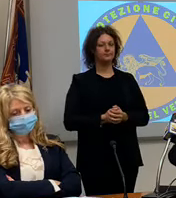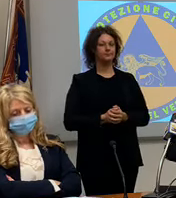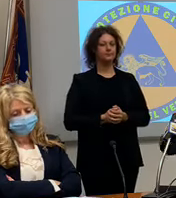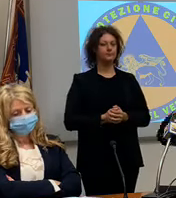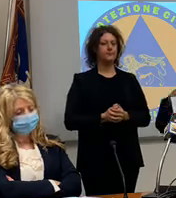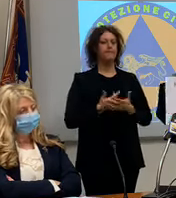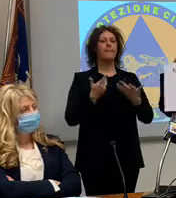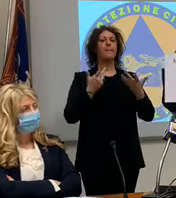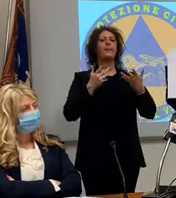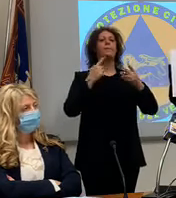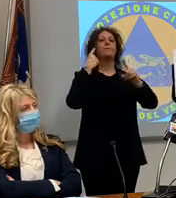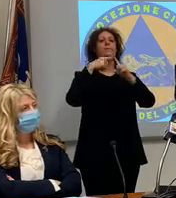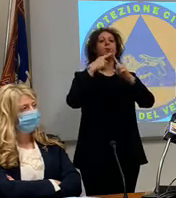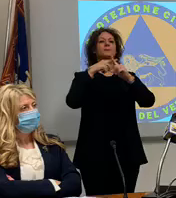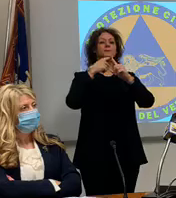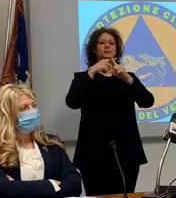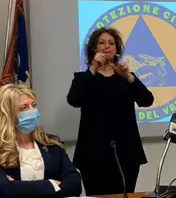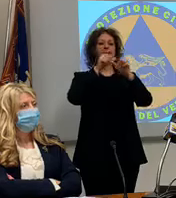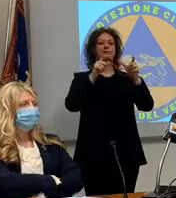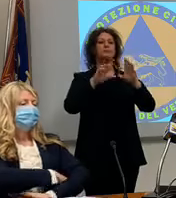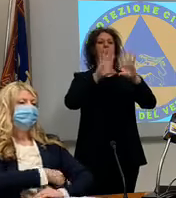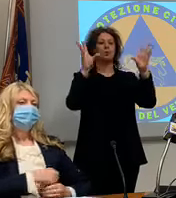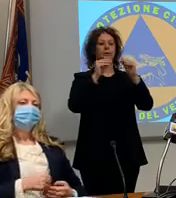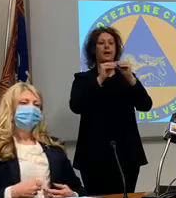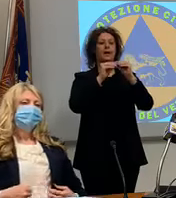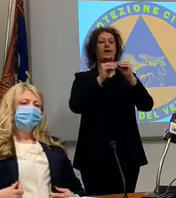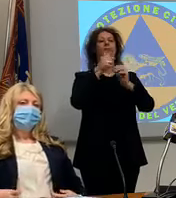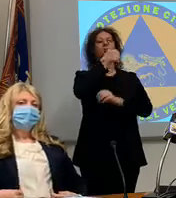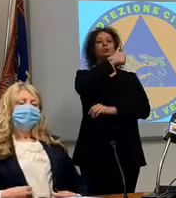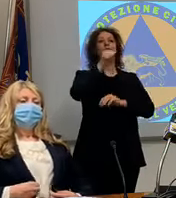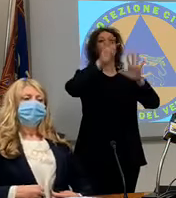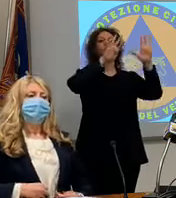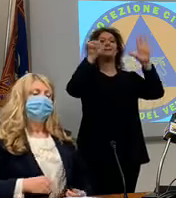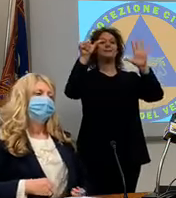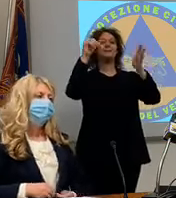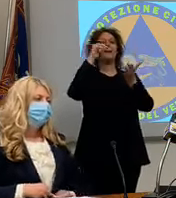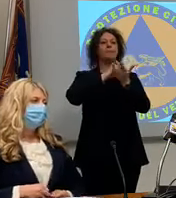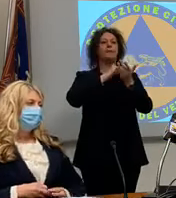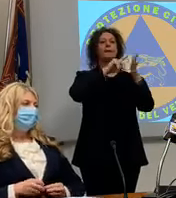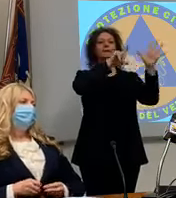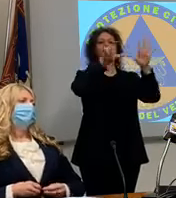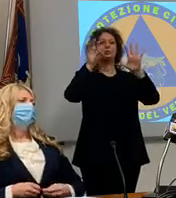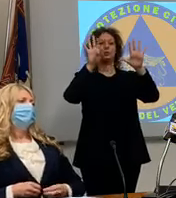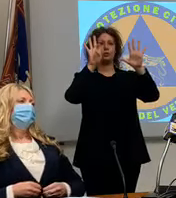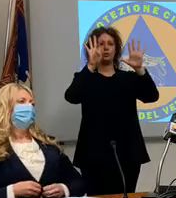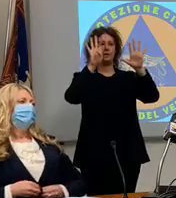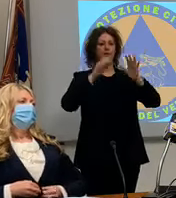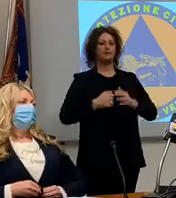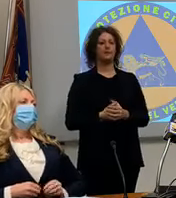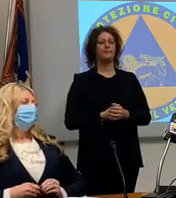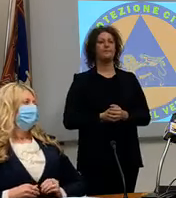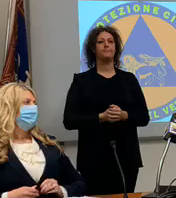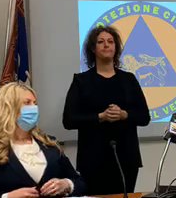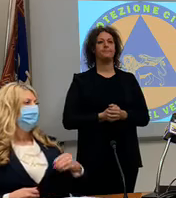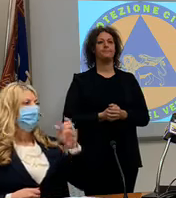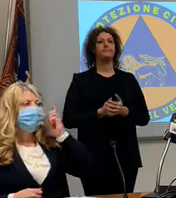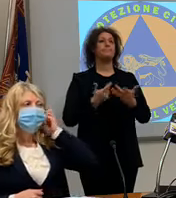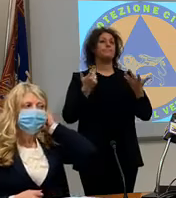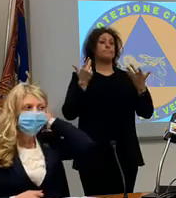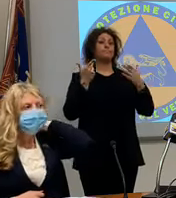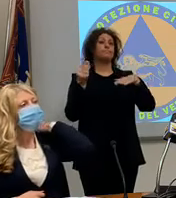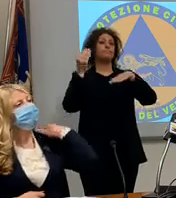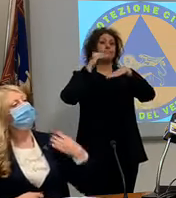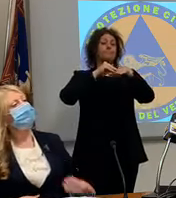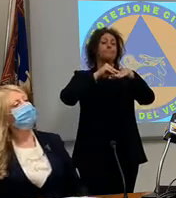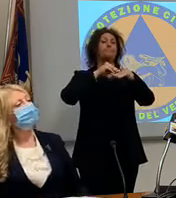Il totale di positivi sono 196.000 790 ovviamente sono G evitati di